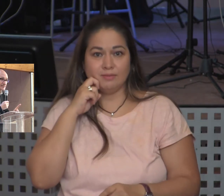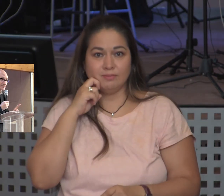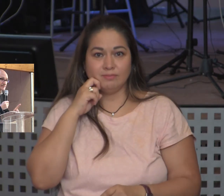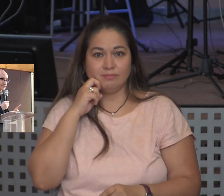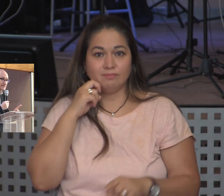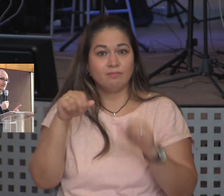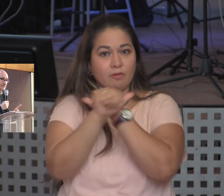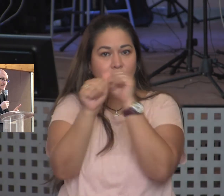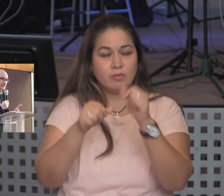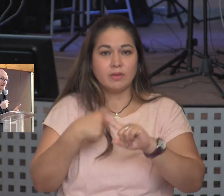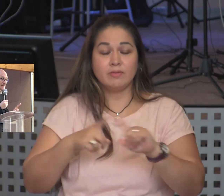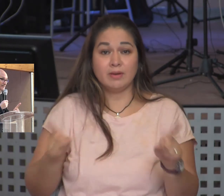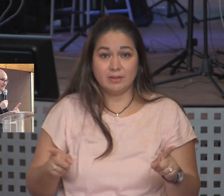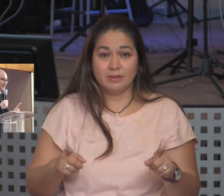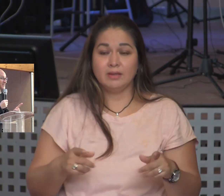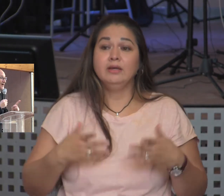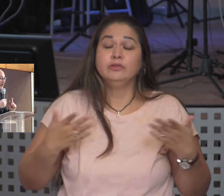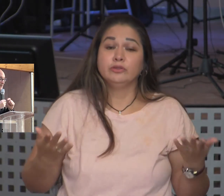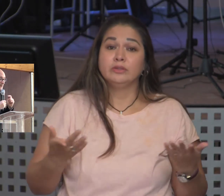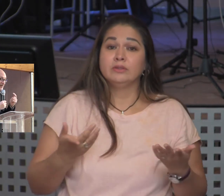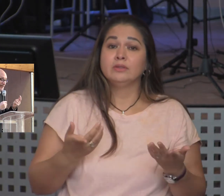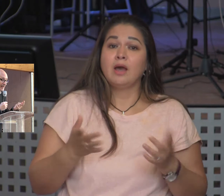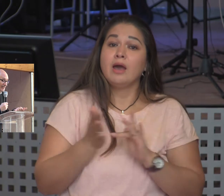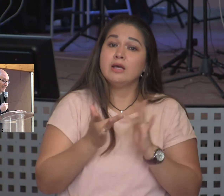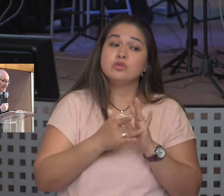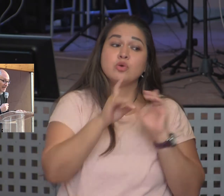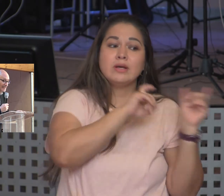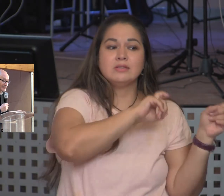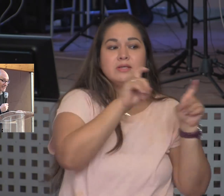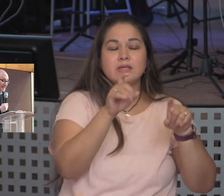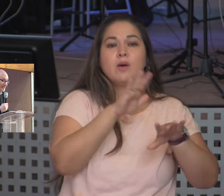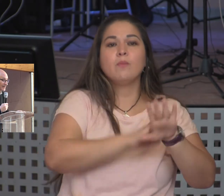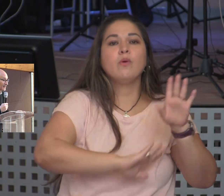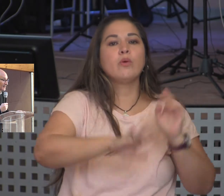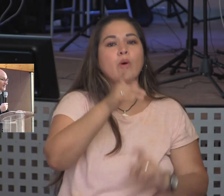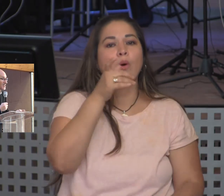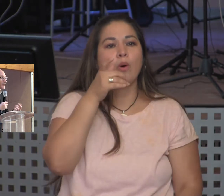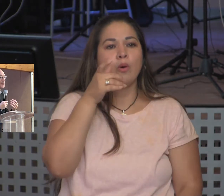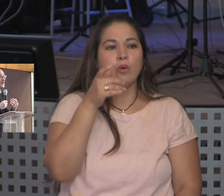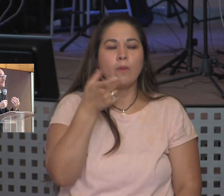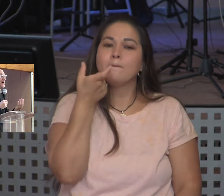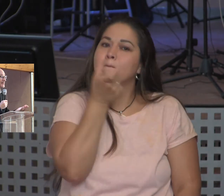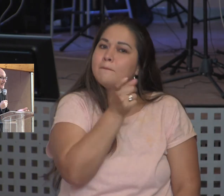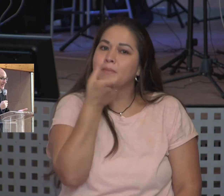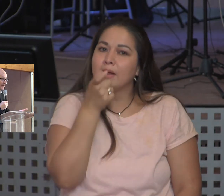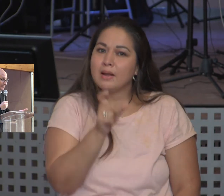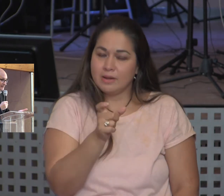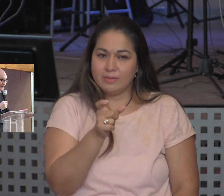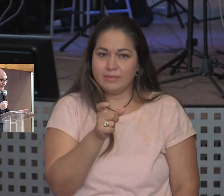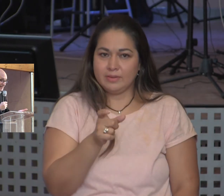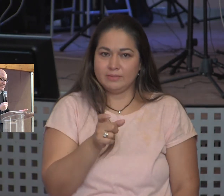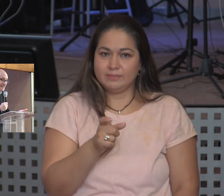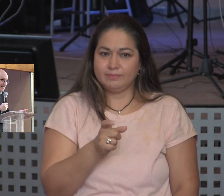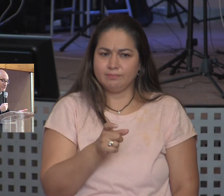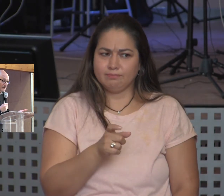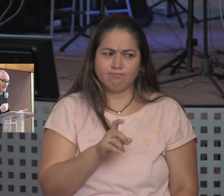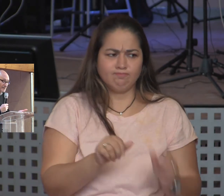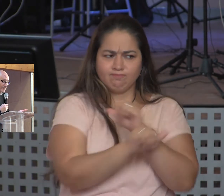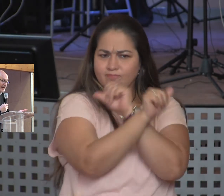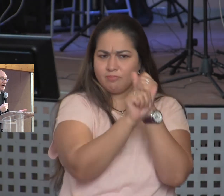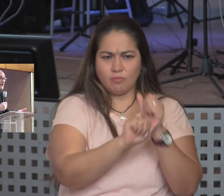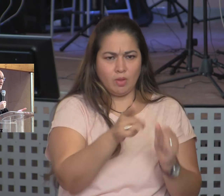parábolas. Les va a comenzar a enseñar. Se lo va a poner fácil en este